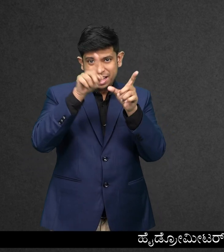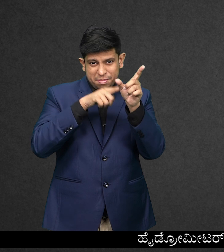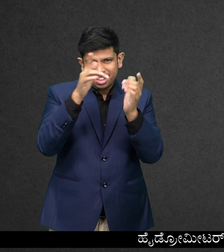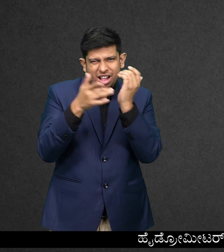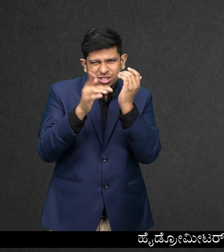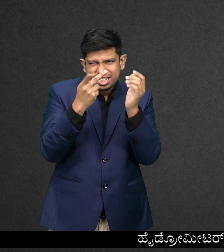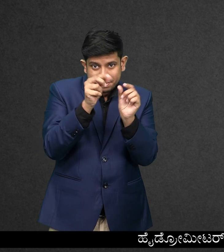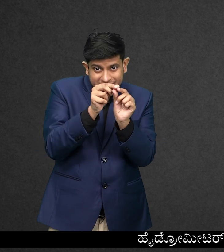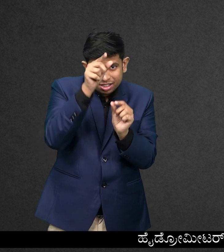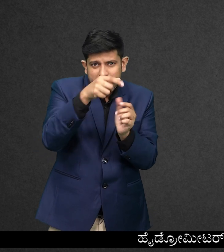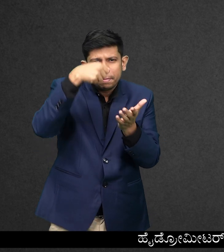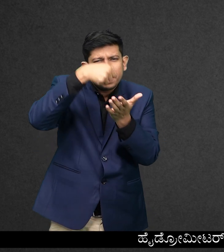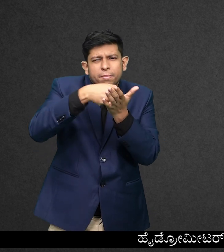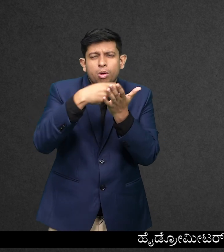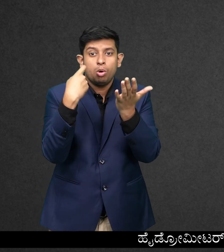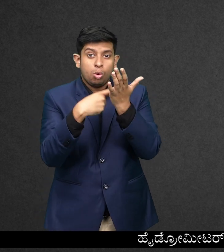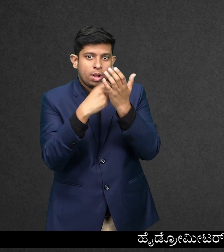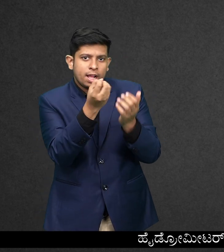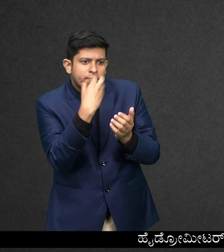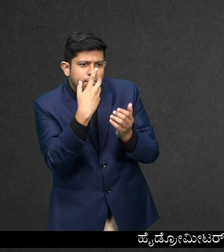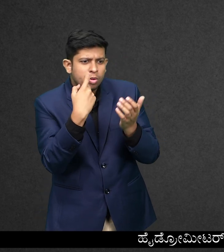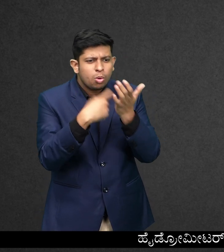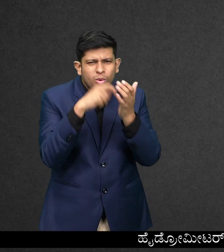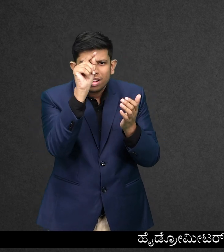ಹೈಡ್ರೋಮೀಟರ್ ತೇಲುವಿಕೆಯ ತತ್ವವನ್ನ ಆಧರಿಸಿದೆ.